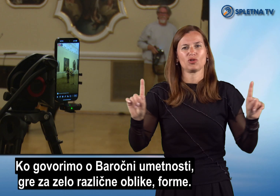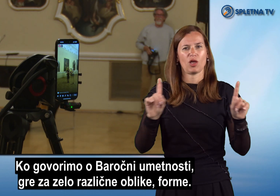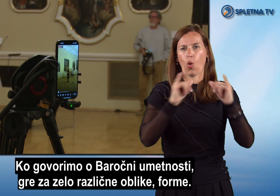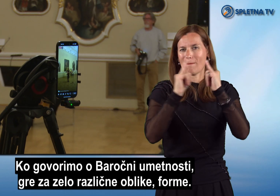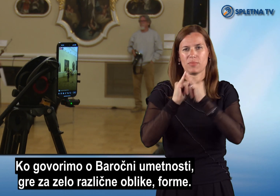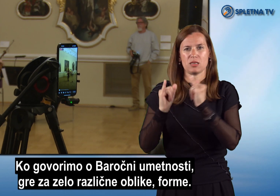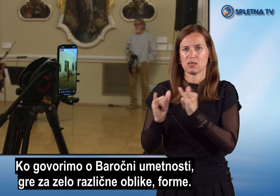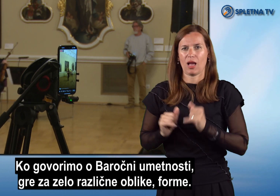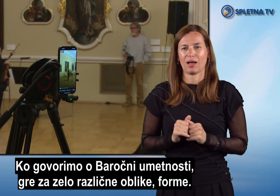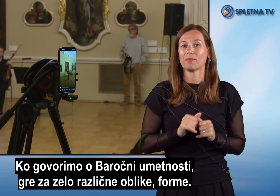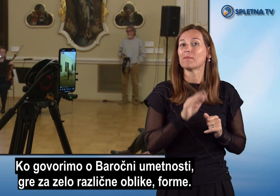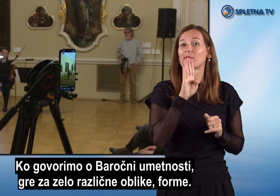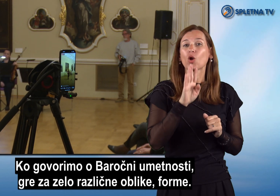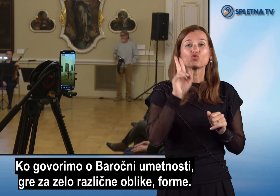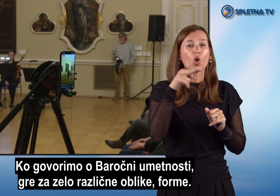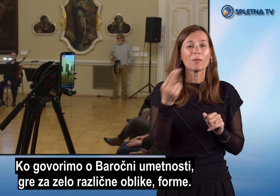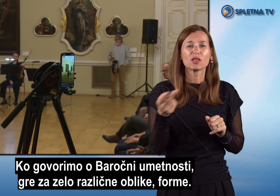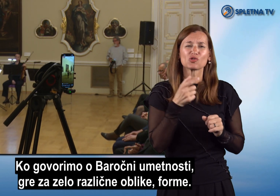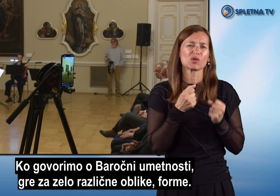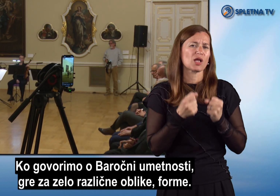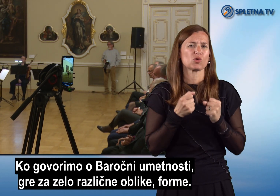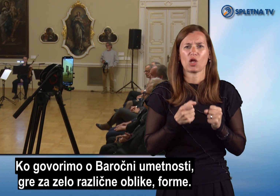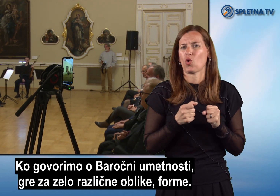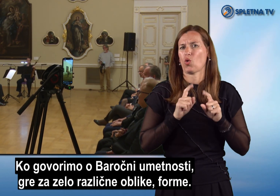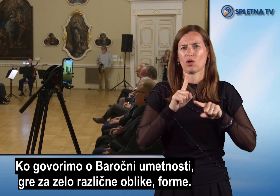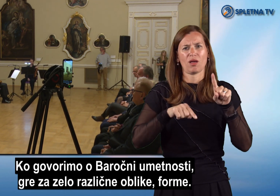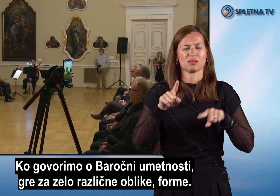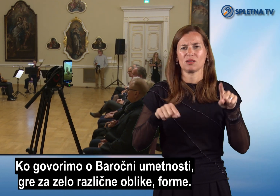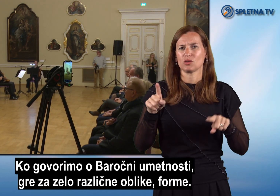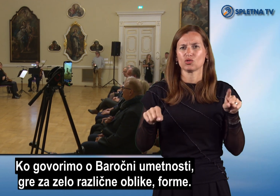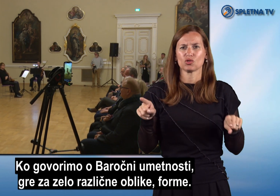govorimo o baročni umetnosti, gre za zelo različne